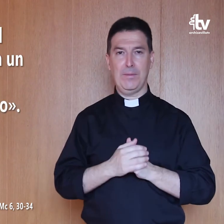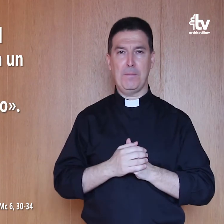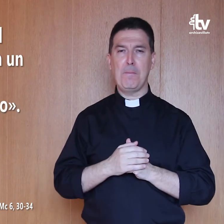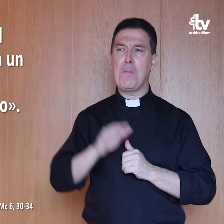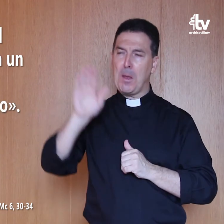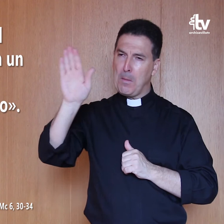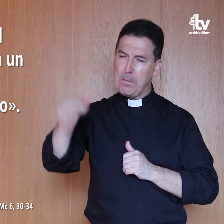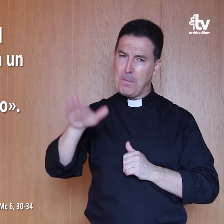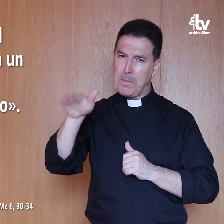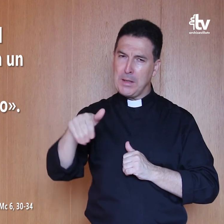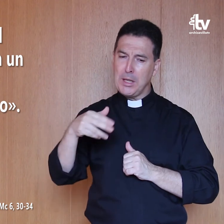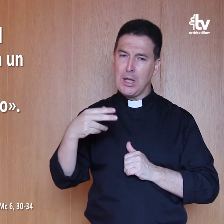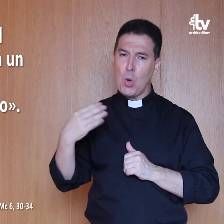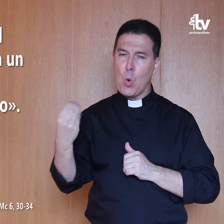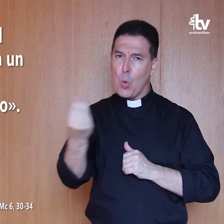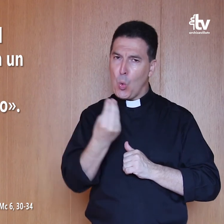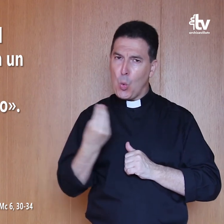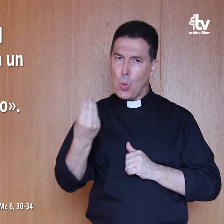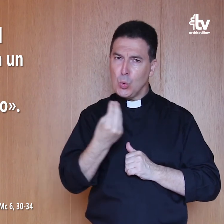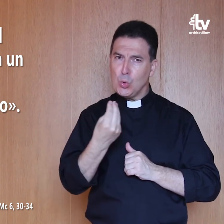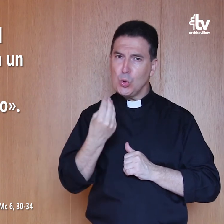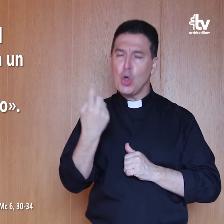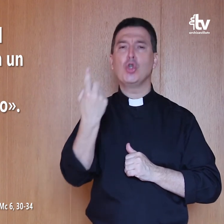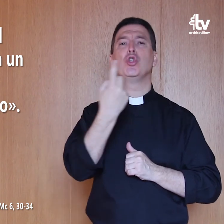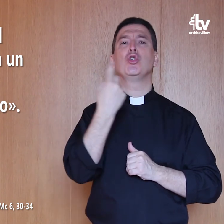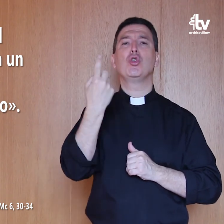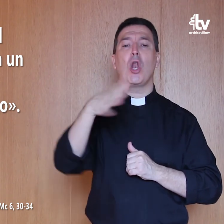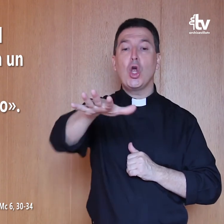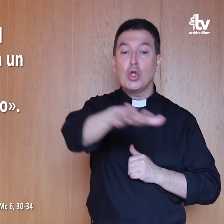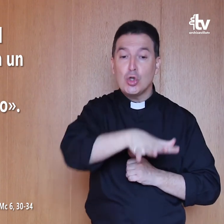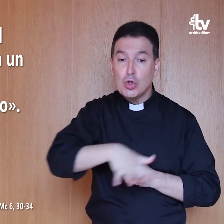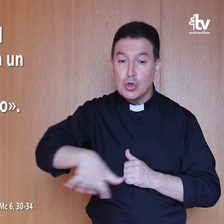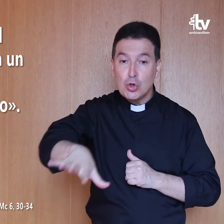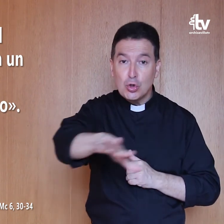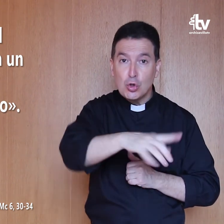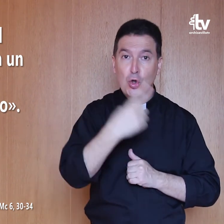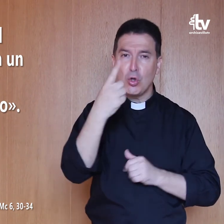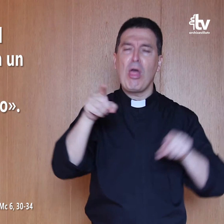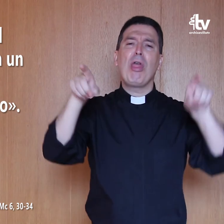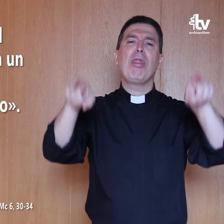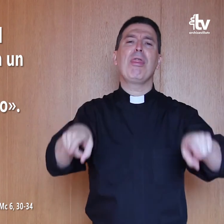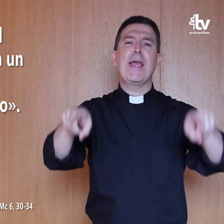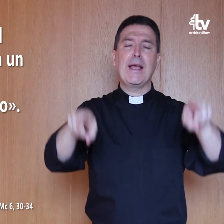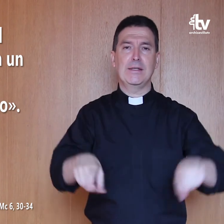venid vosotros a solas a un lugar desierto a descansar un poco